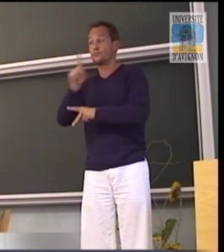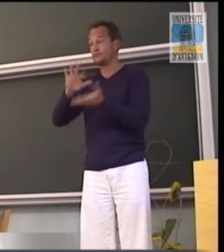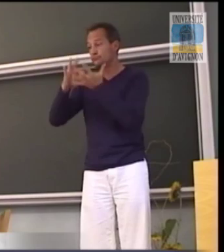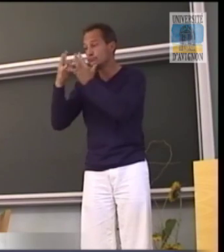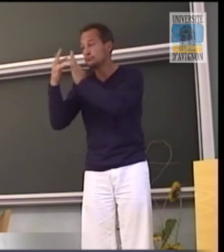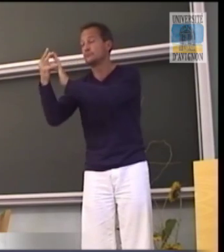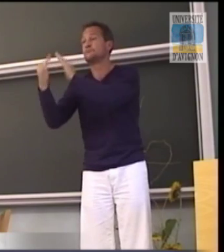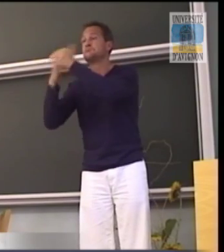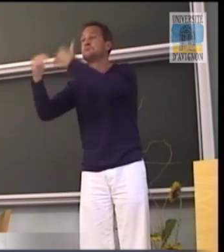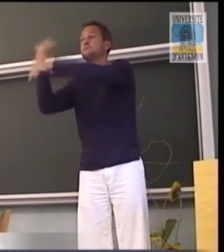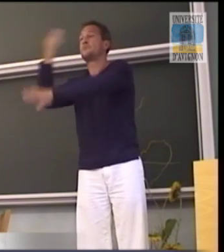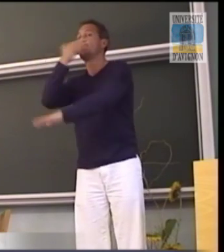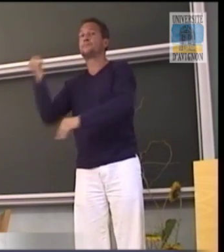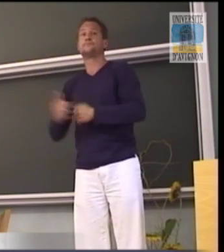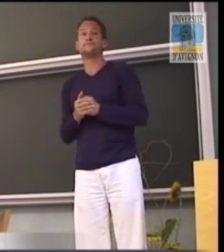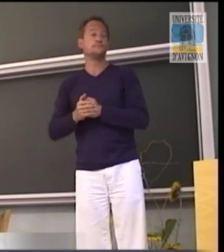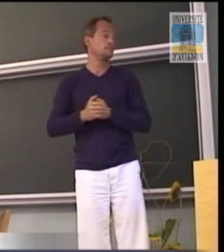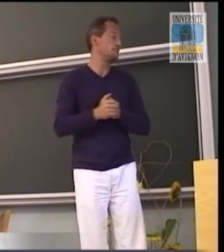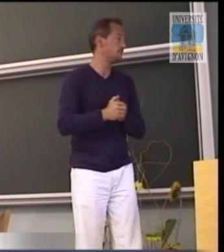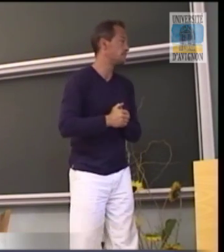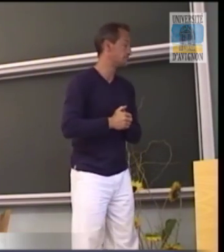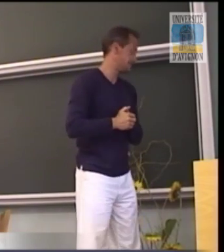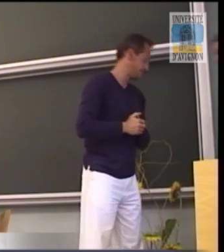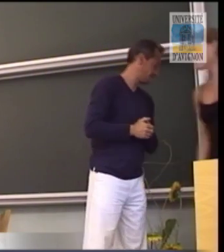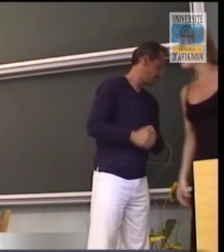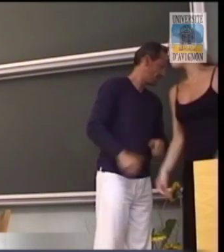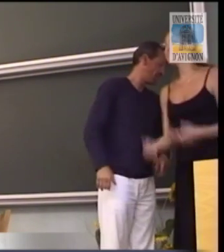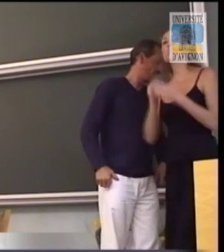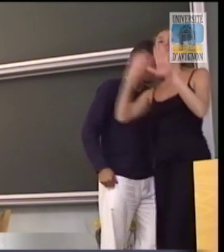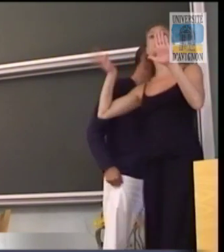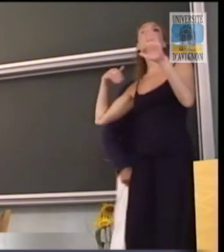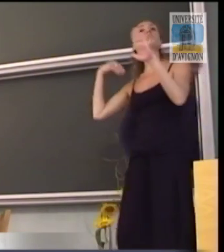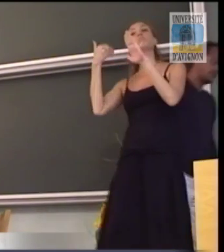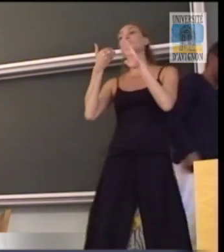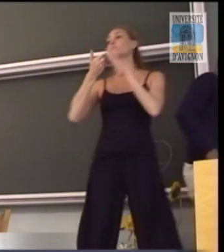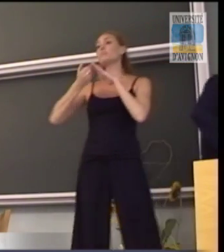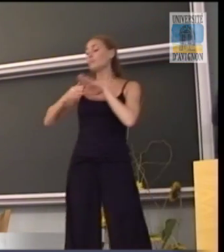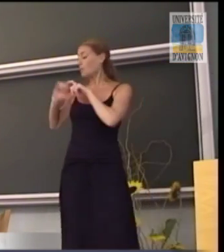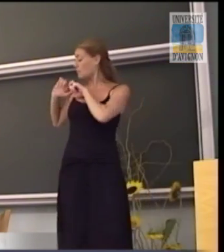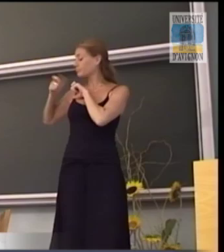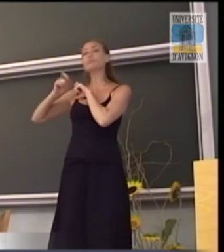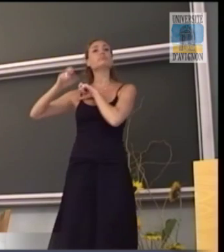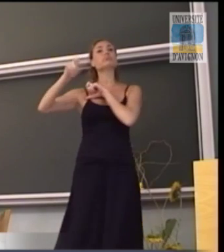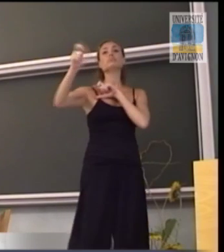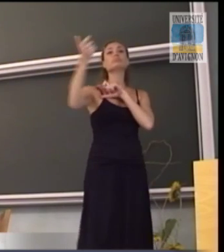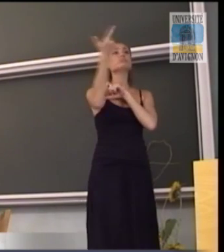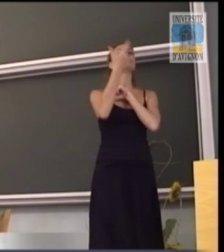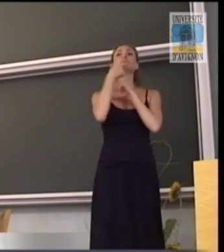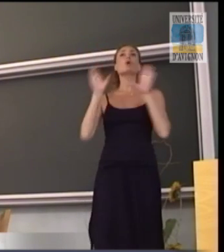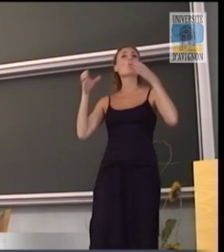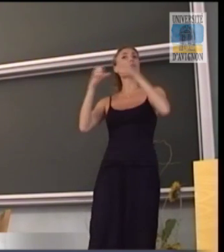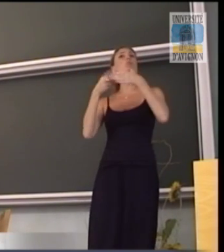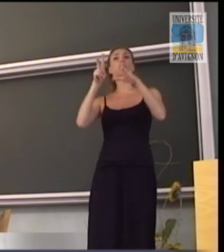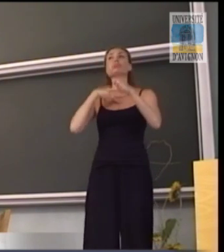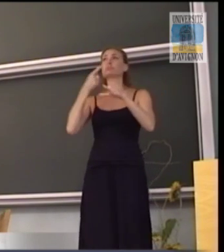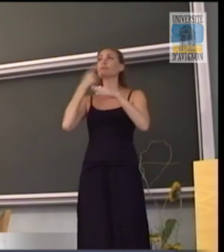perfectible. Voilà un peu les étapes qui ont constitué notre parcours. Nous sommes une structure de 7 personnes